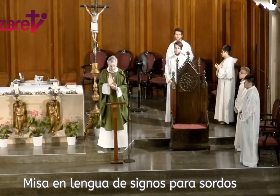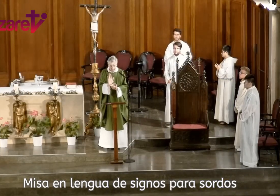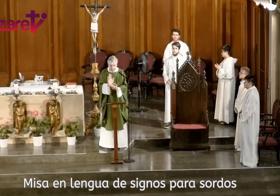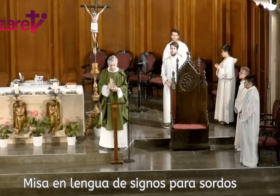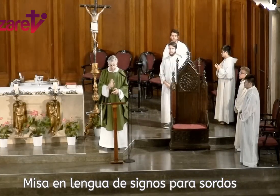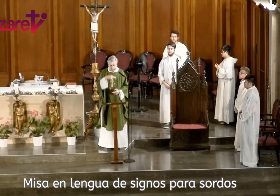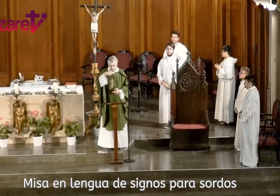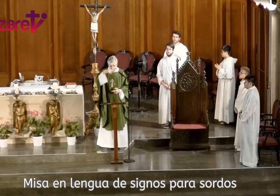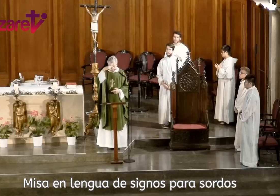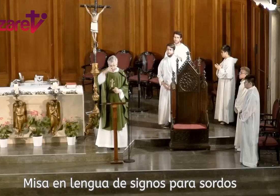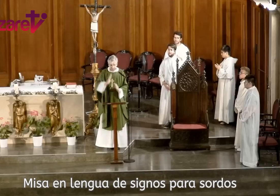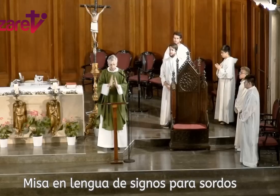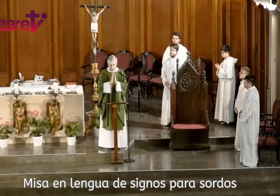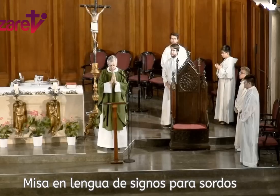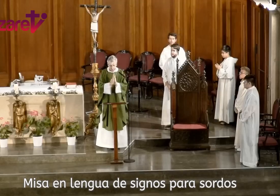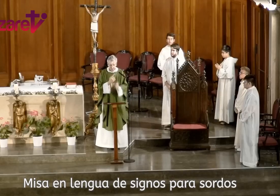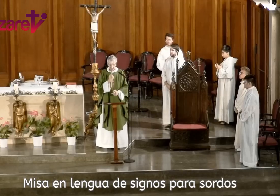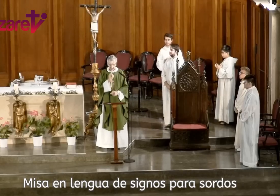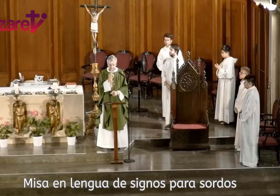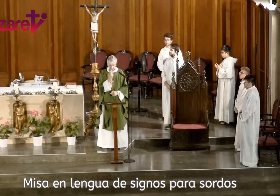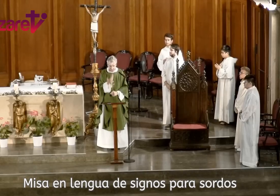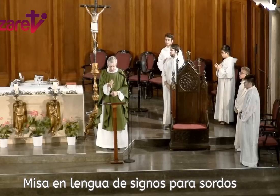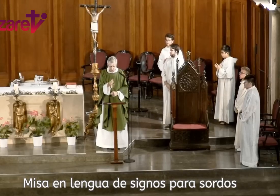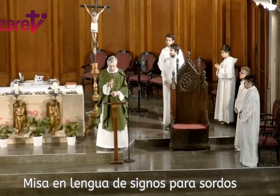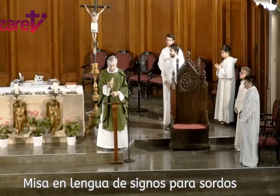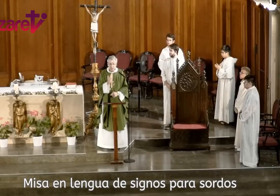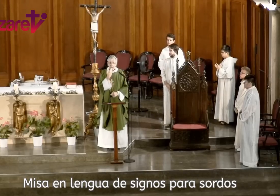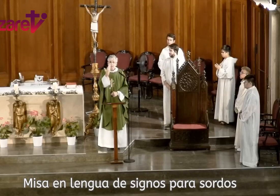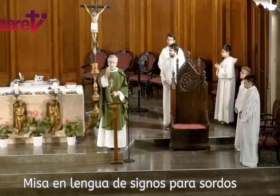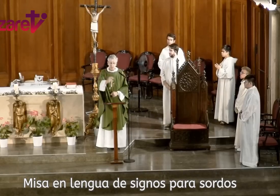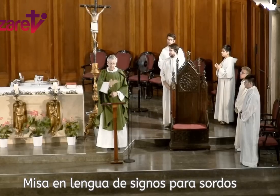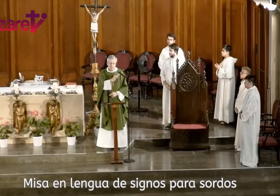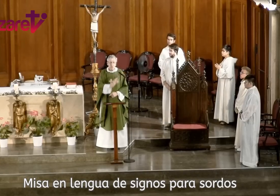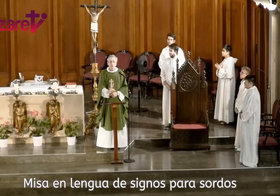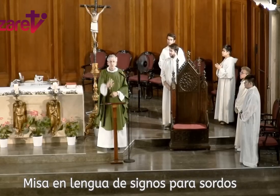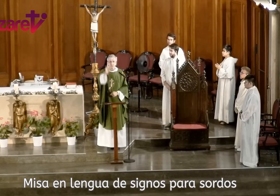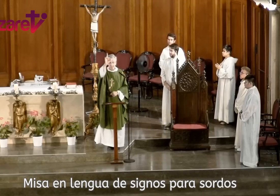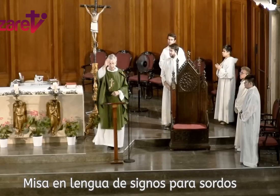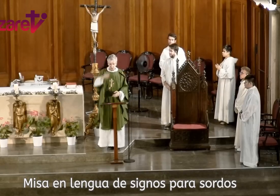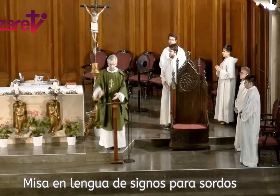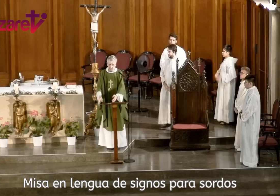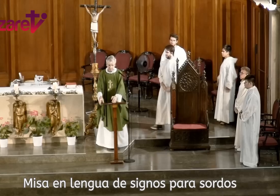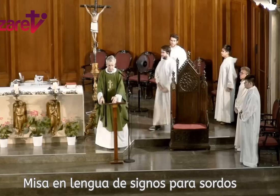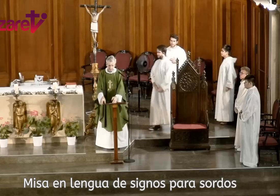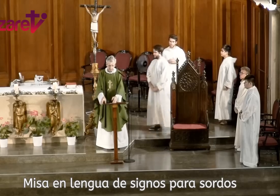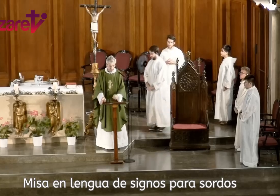ofrece, presentemos al Padre nuestras plegarias diciendo, te lo pedimos, Señor.